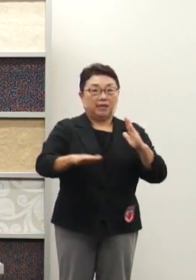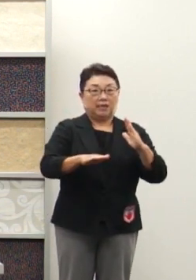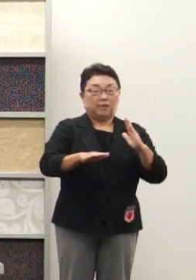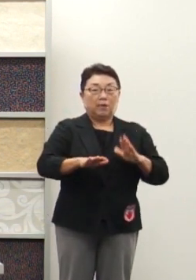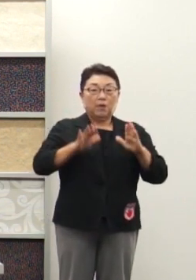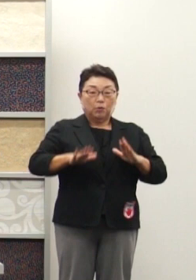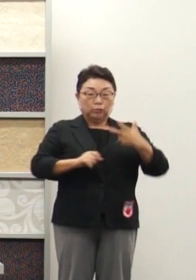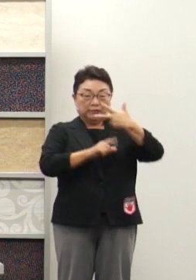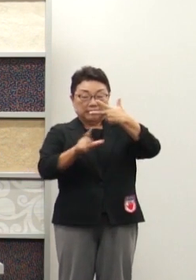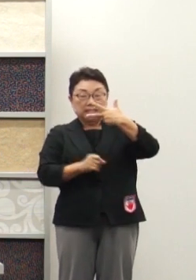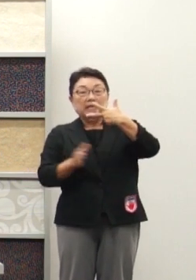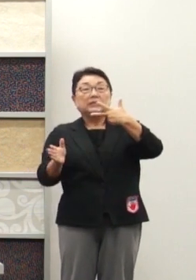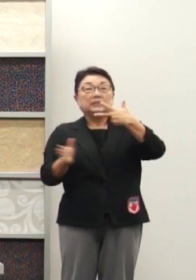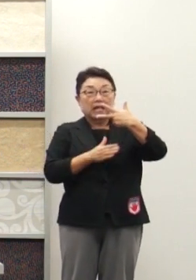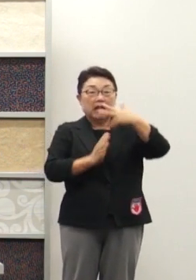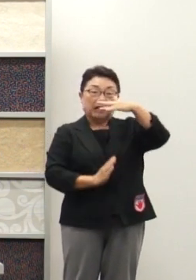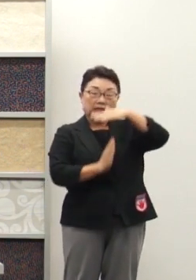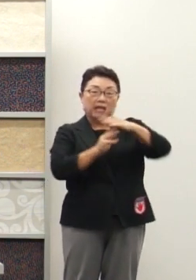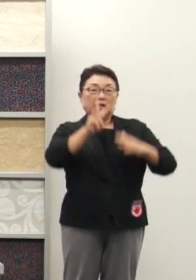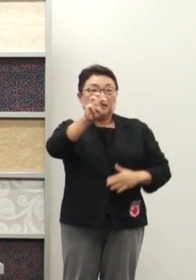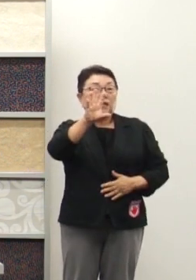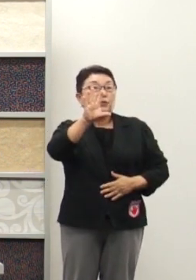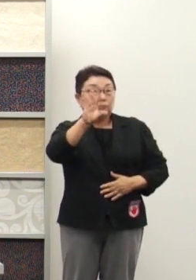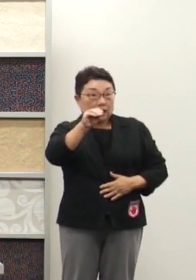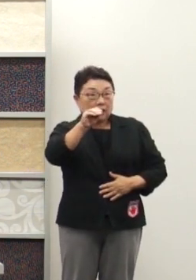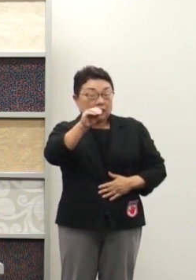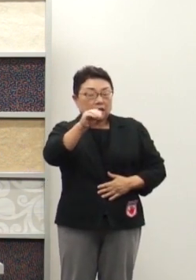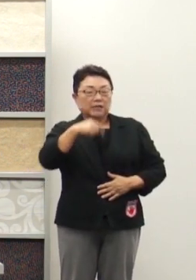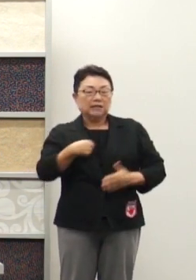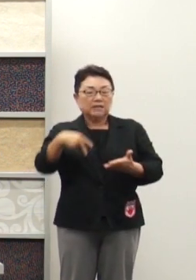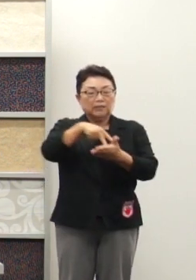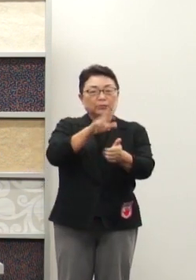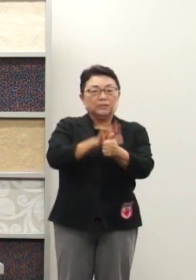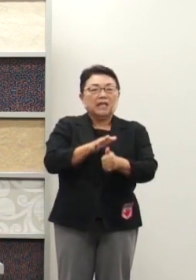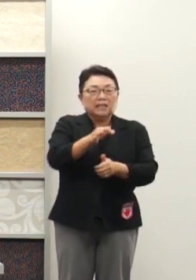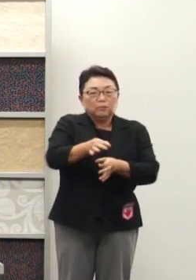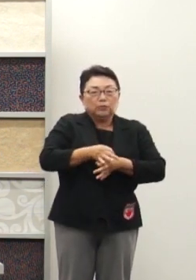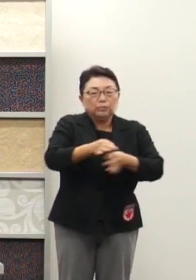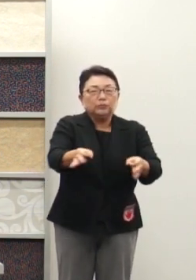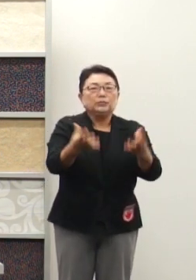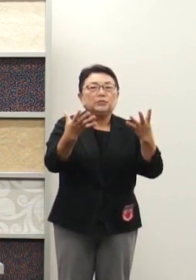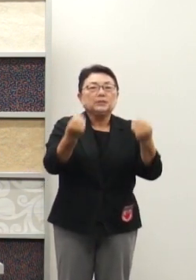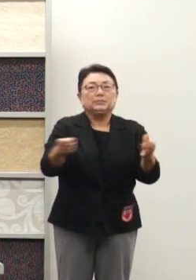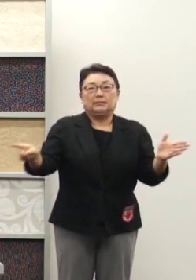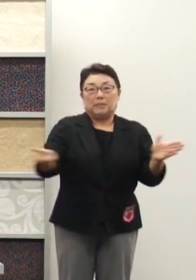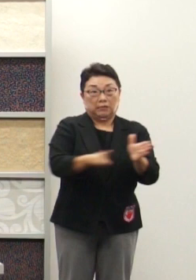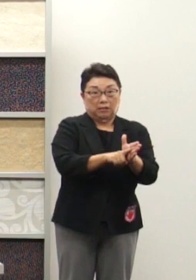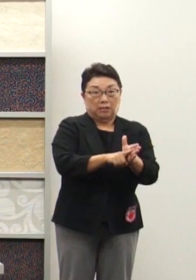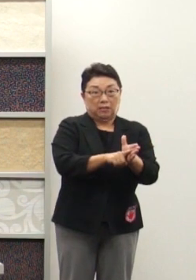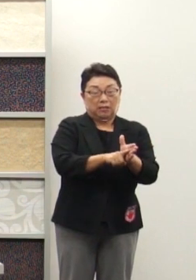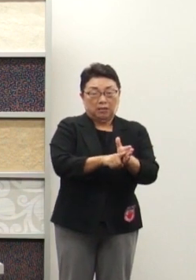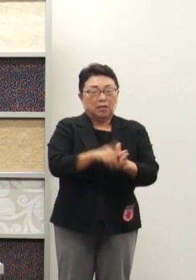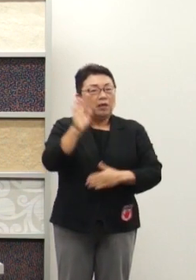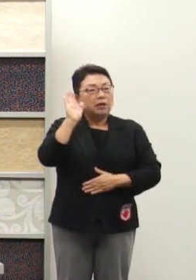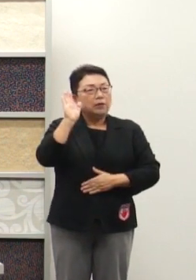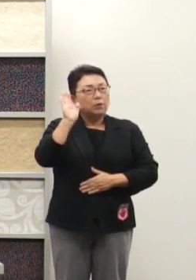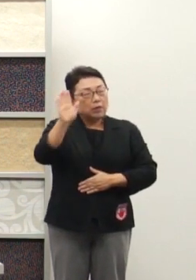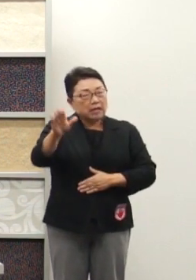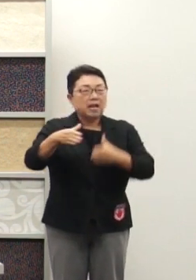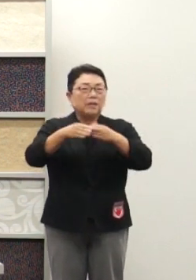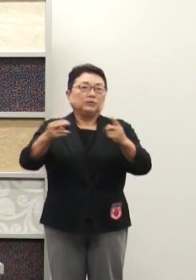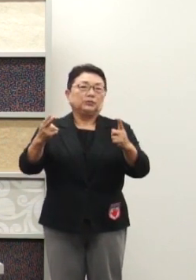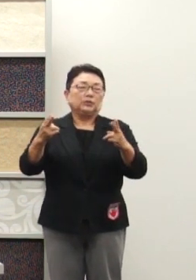本年7月から最大30万円の自立支援金を給付してまいりました。今後国の制度改正に合わせま